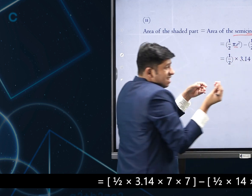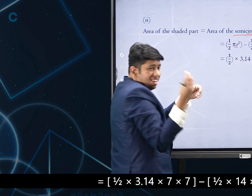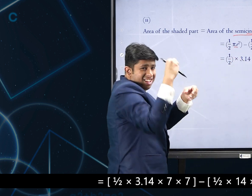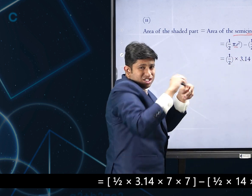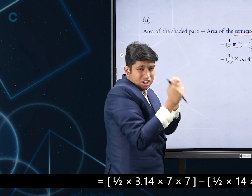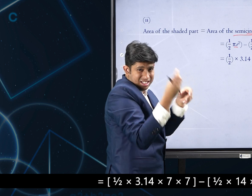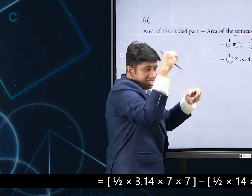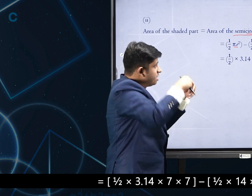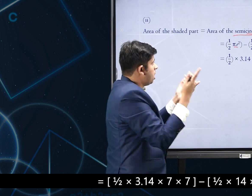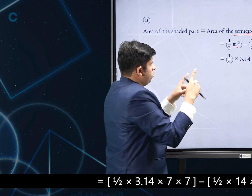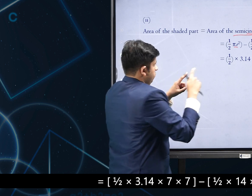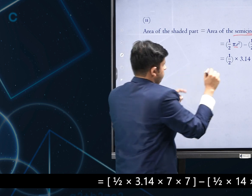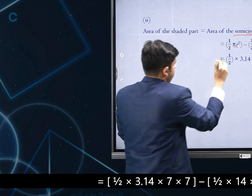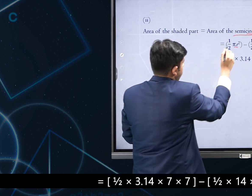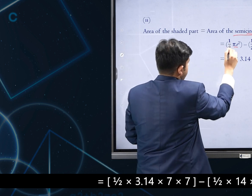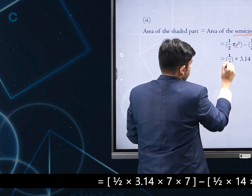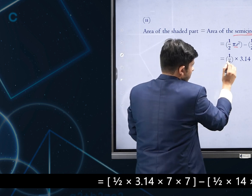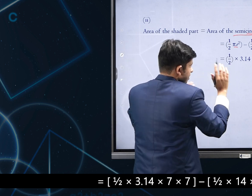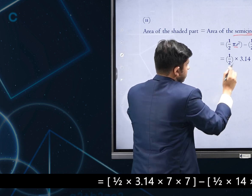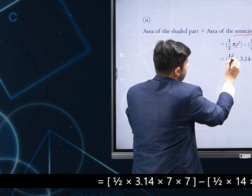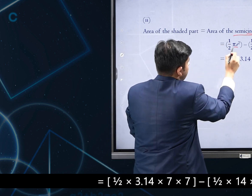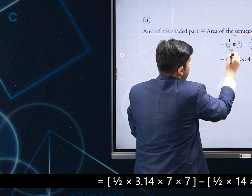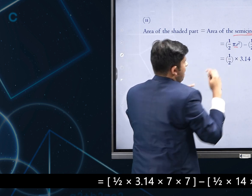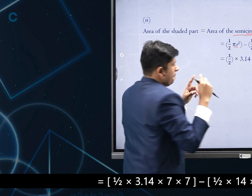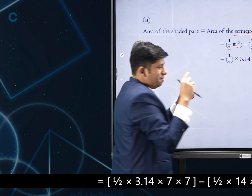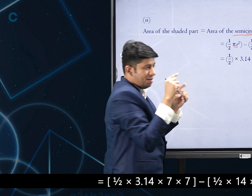1/2 × 14 × 7 సెంటీమీటర్².